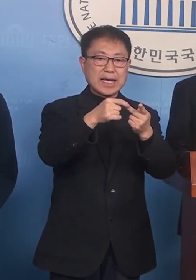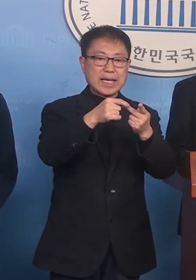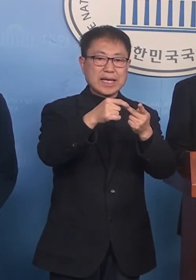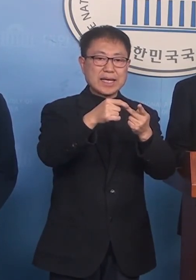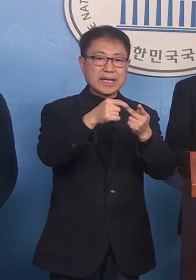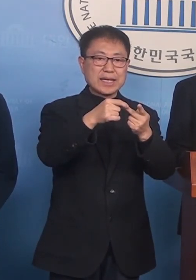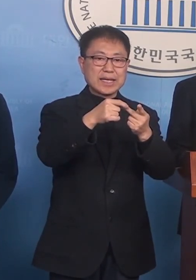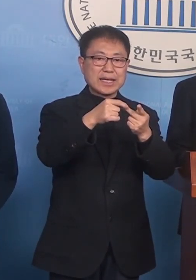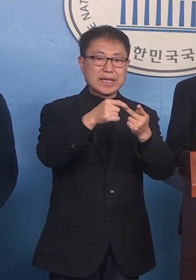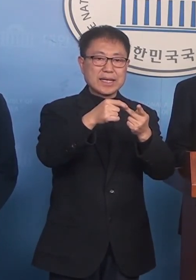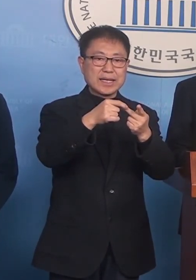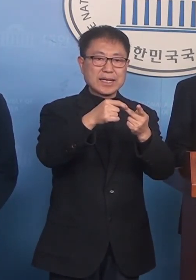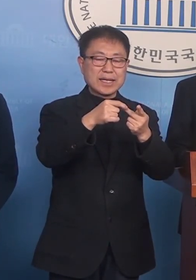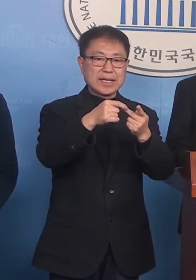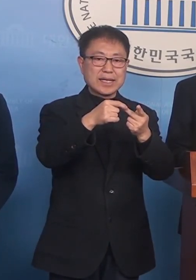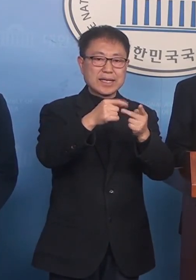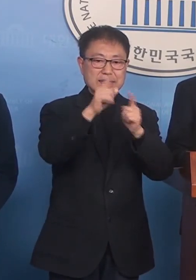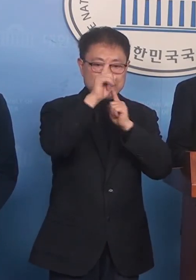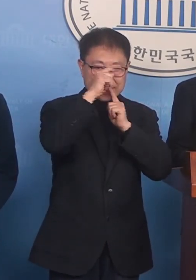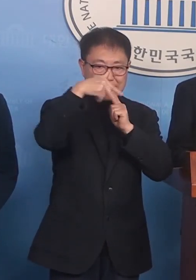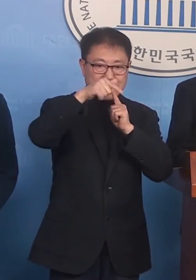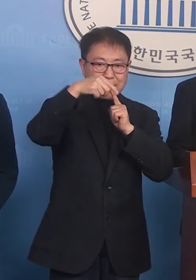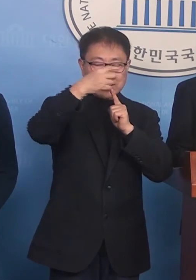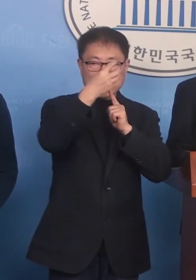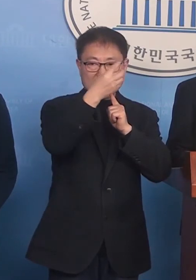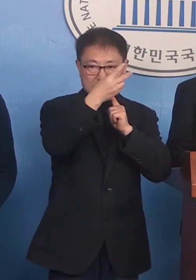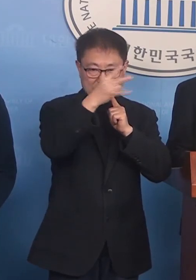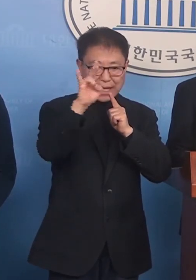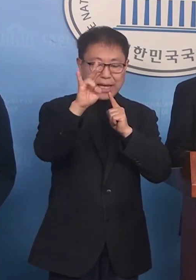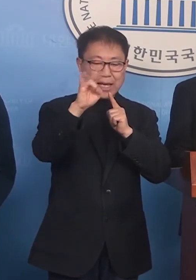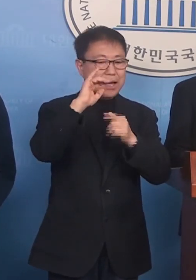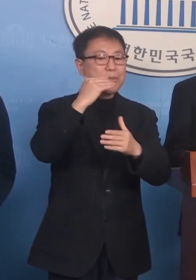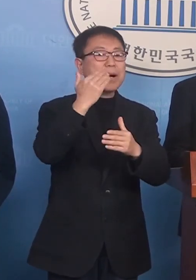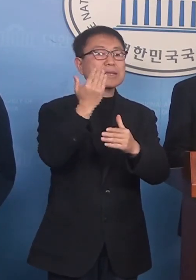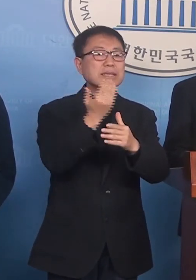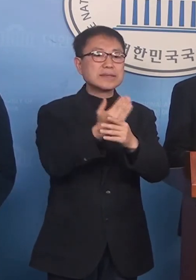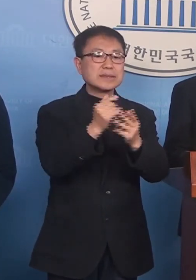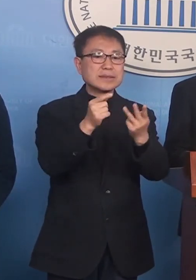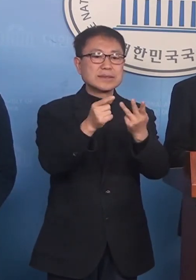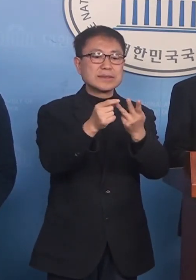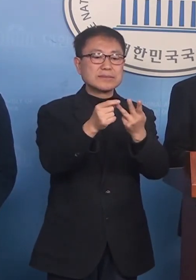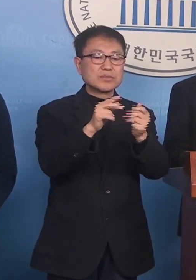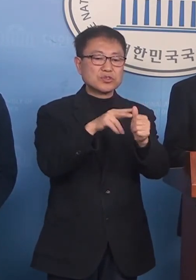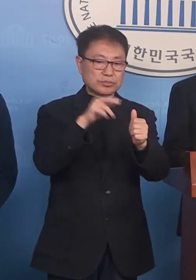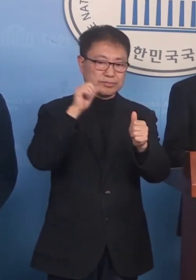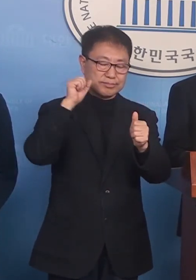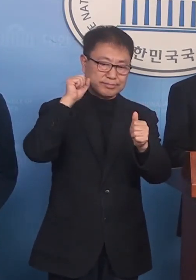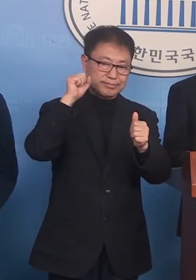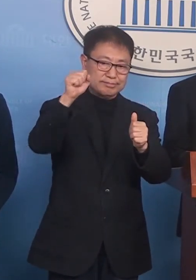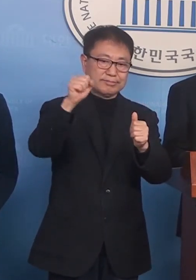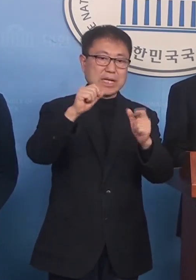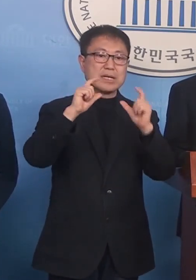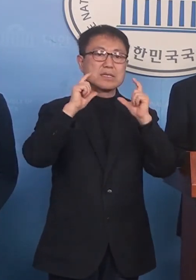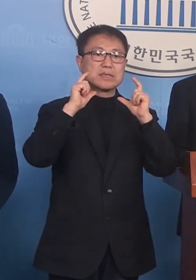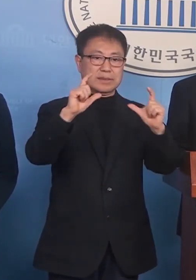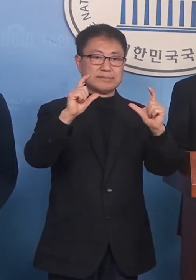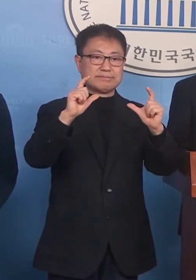위원장님 그리고 이종태 박사님의 이 출마